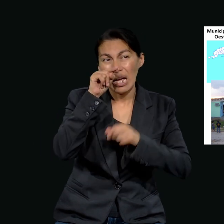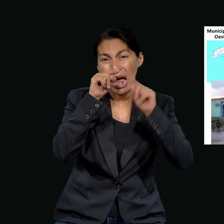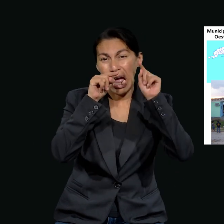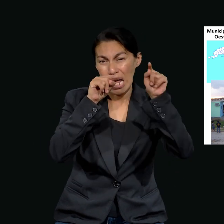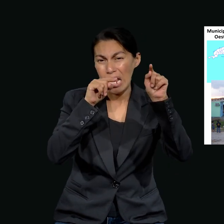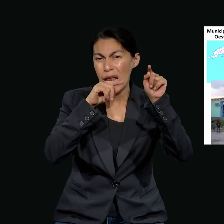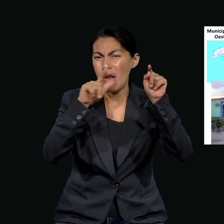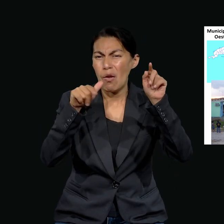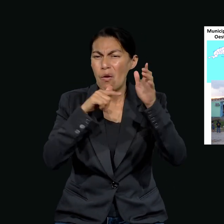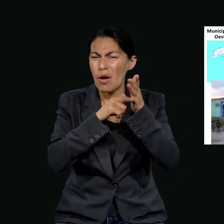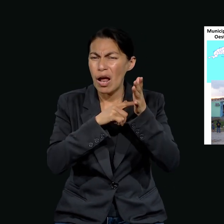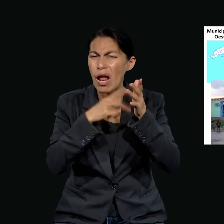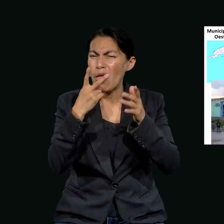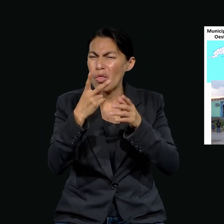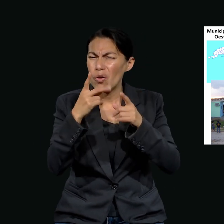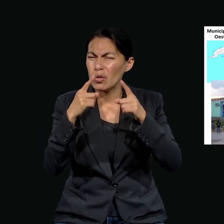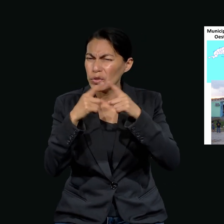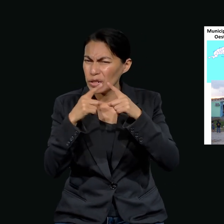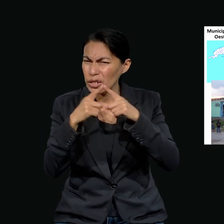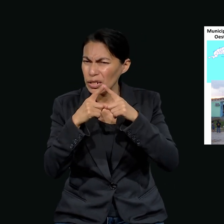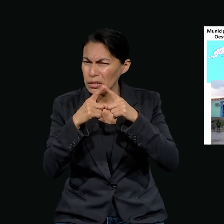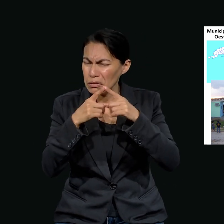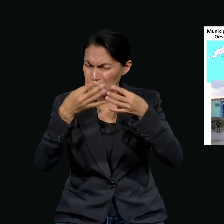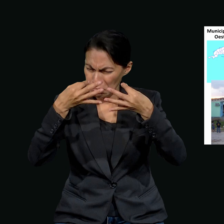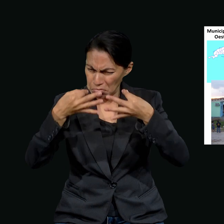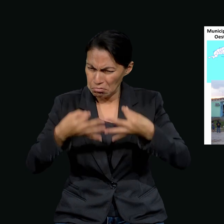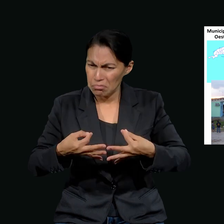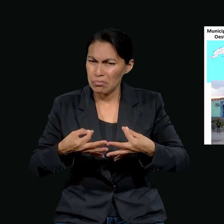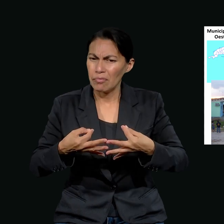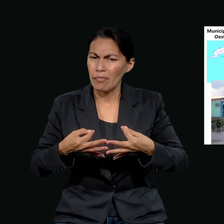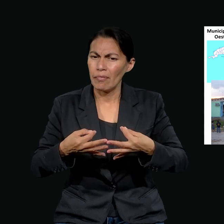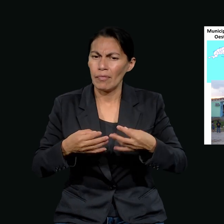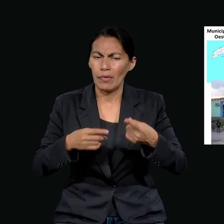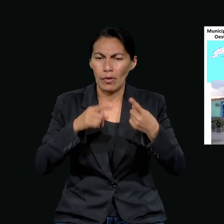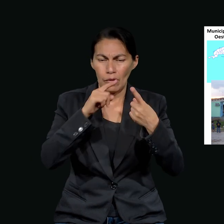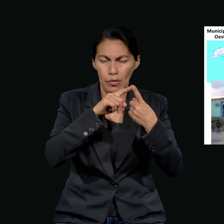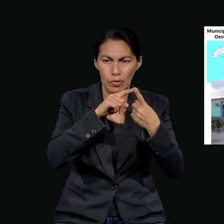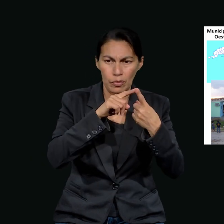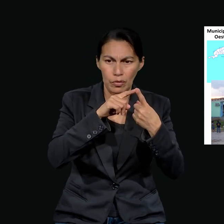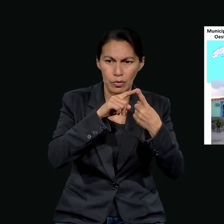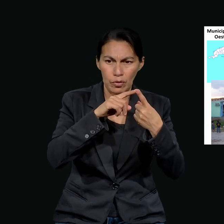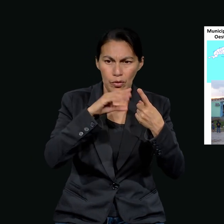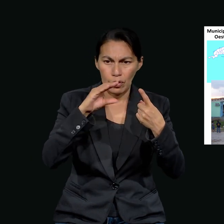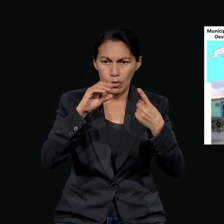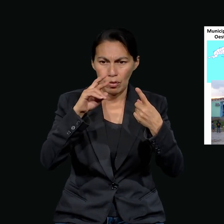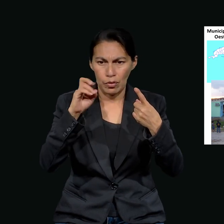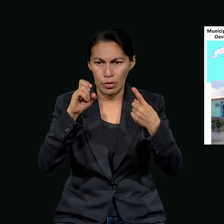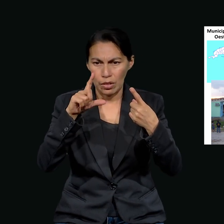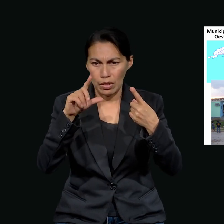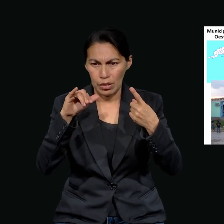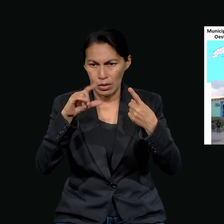iglesias allá. Bueno, no, sí, está la iglesia de Corralillo, Motembo,